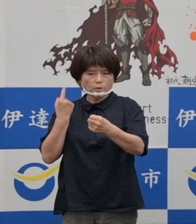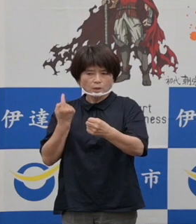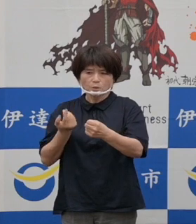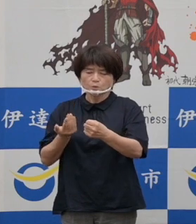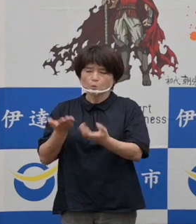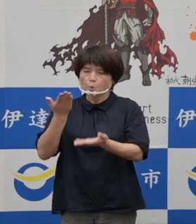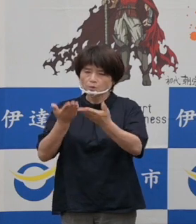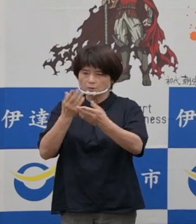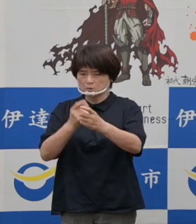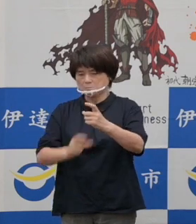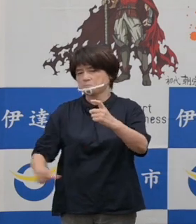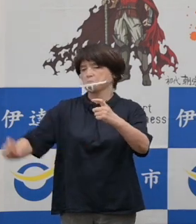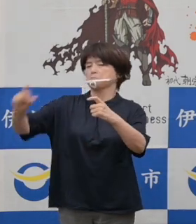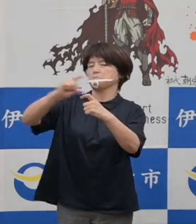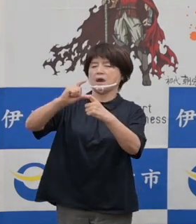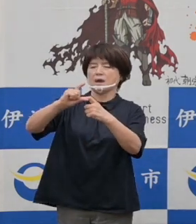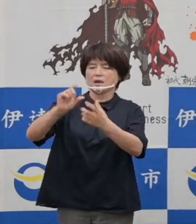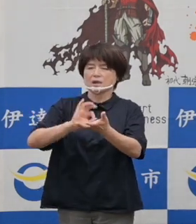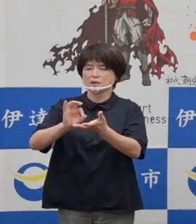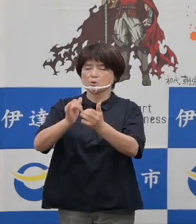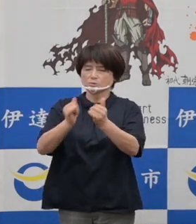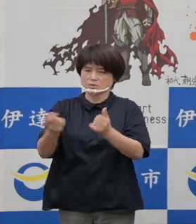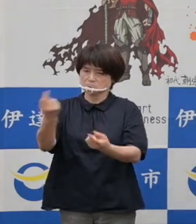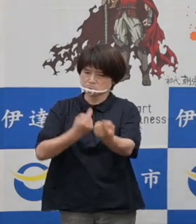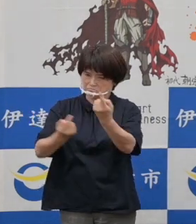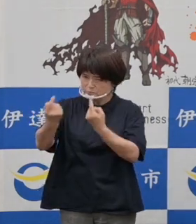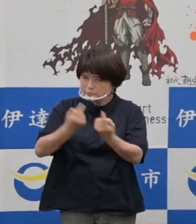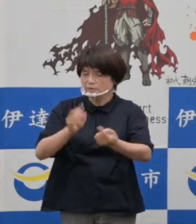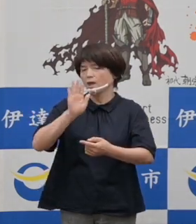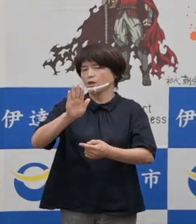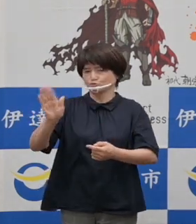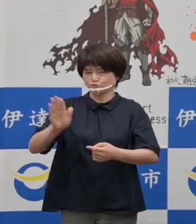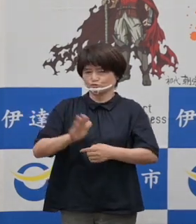倍の利用者がございます。